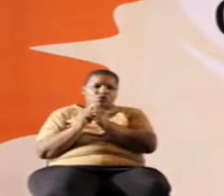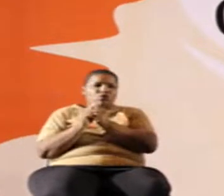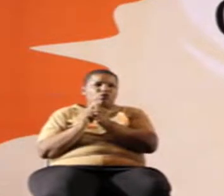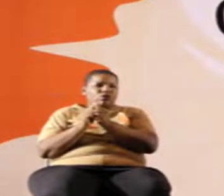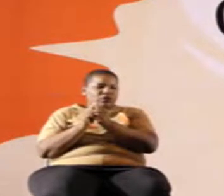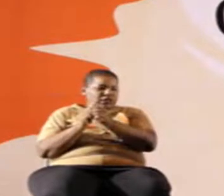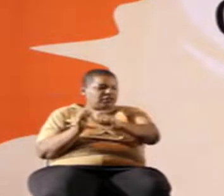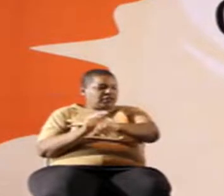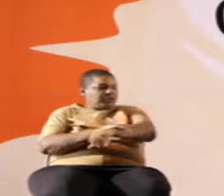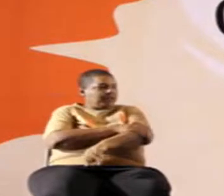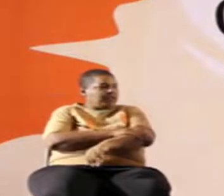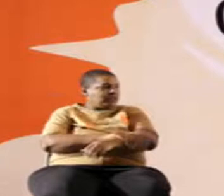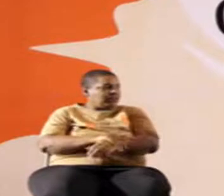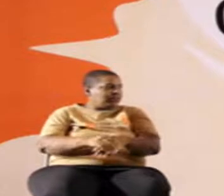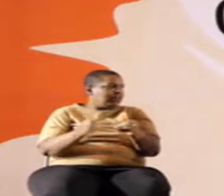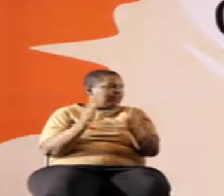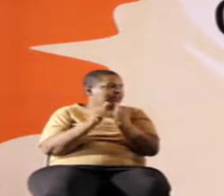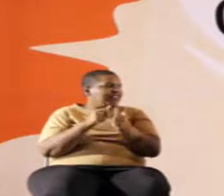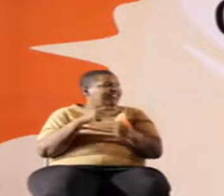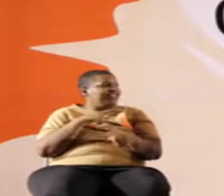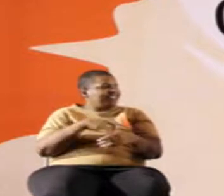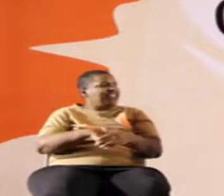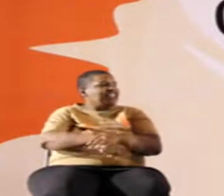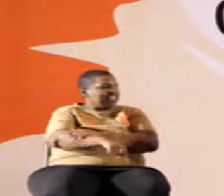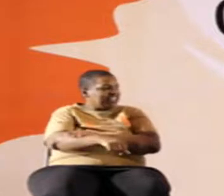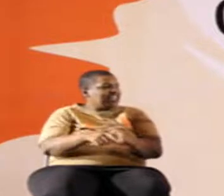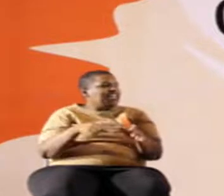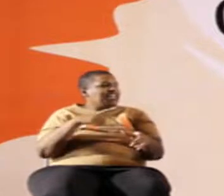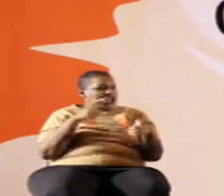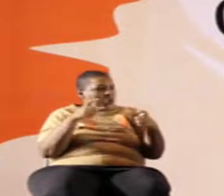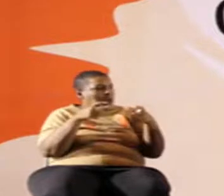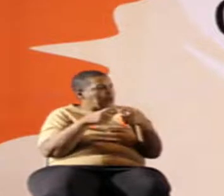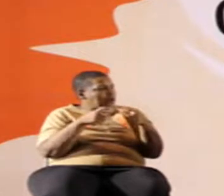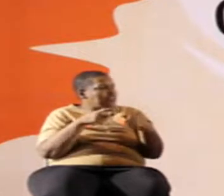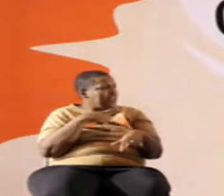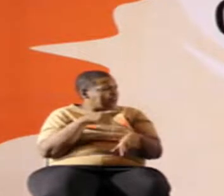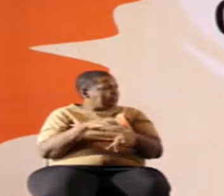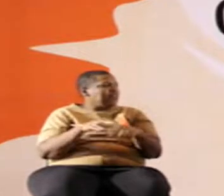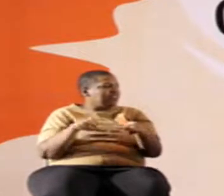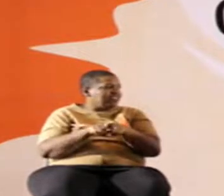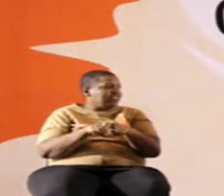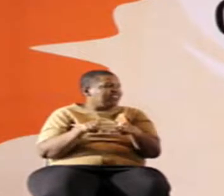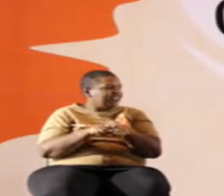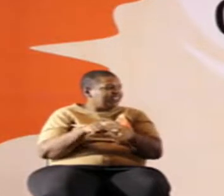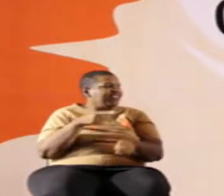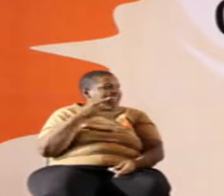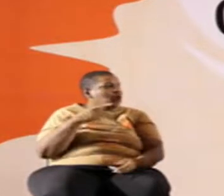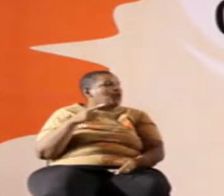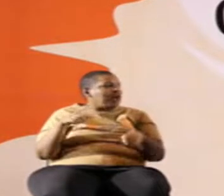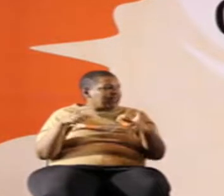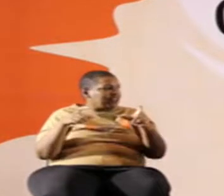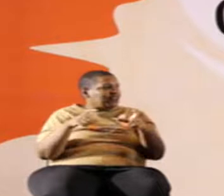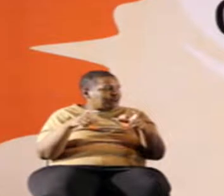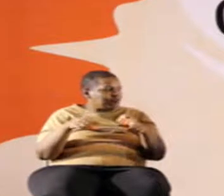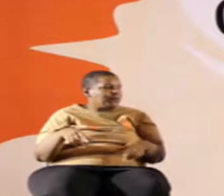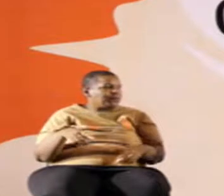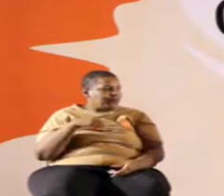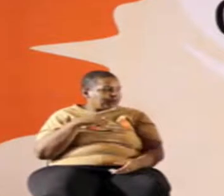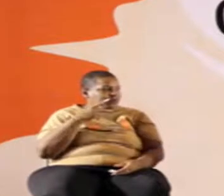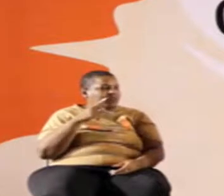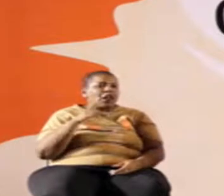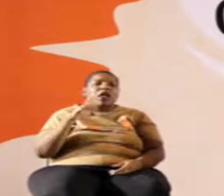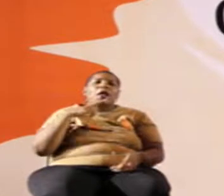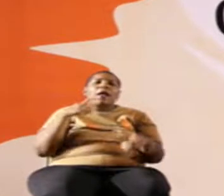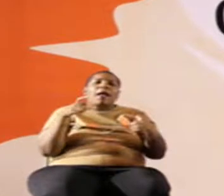uma capa de um disquinho desse tamanho, gente. Era um disquinho, não era um discão, não. Era um disco pequeno daqueles. Compacto, né? Compacto. Compacto. Compacto,